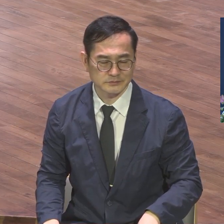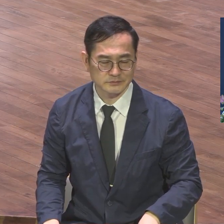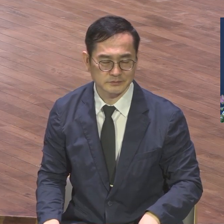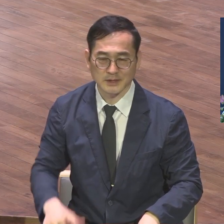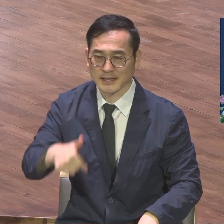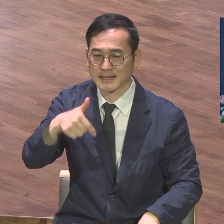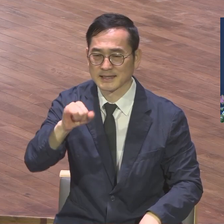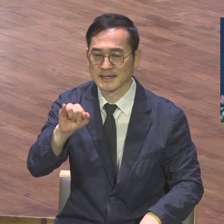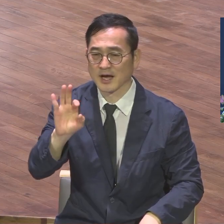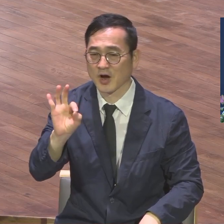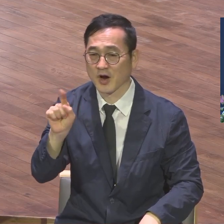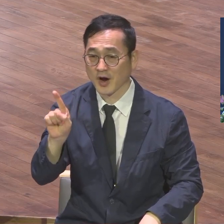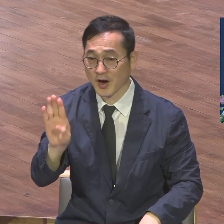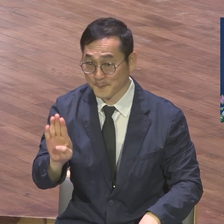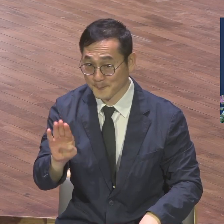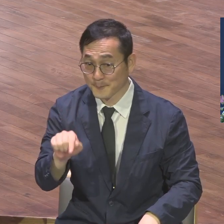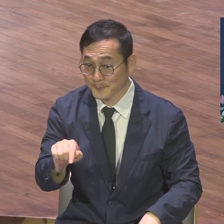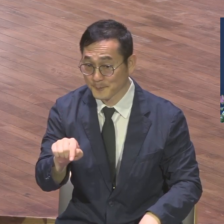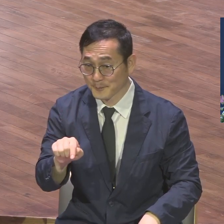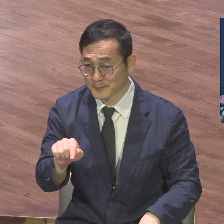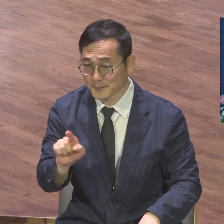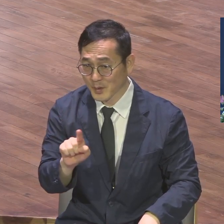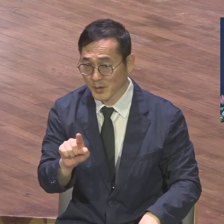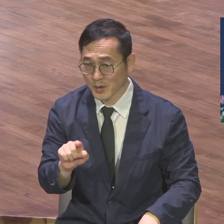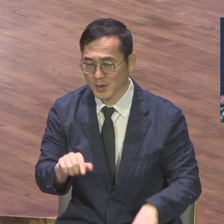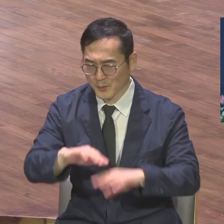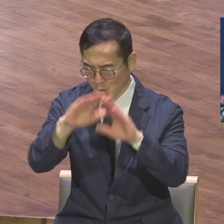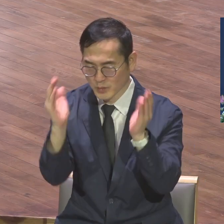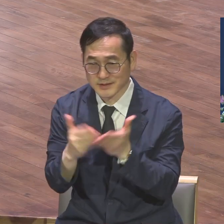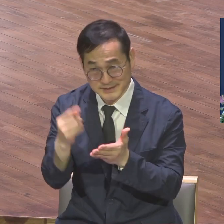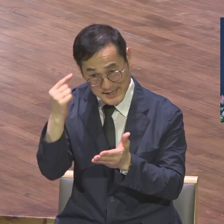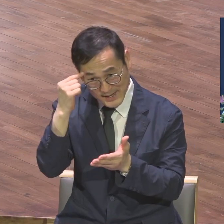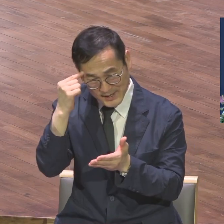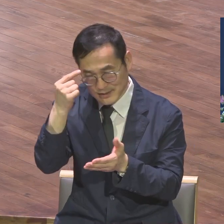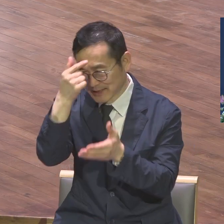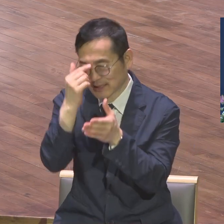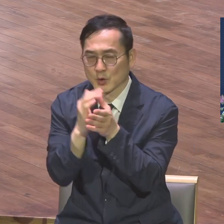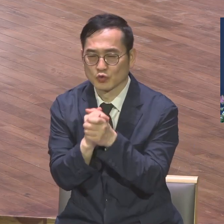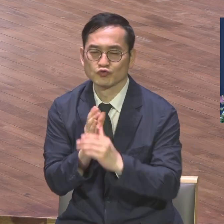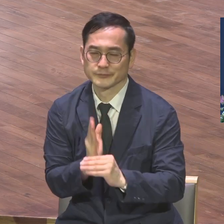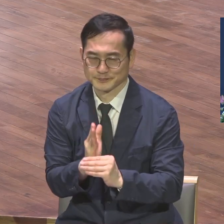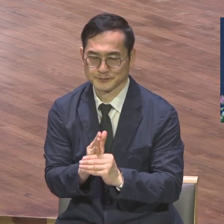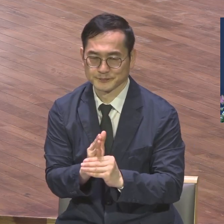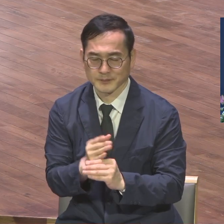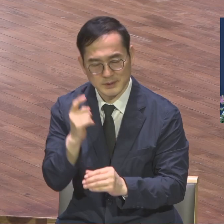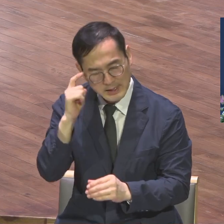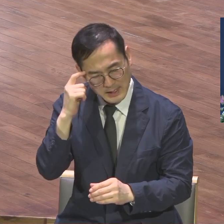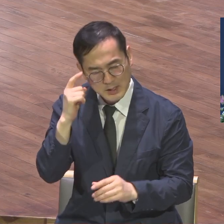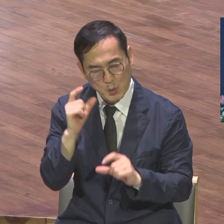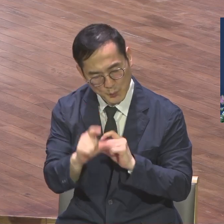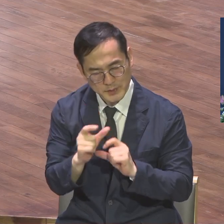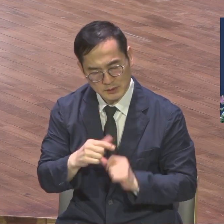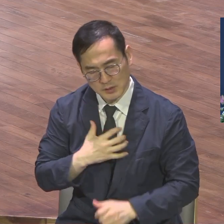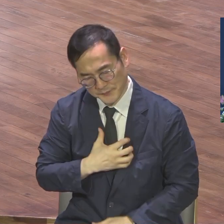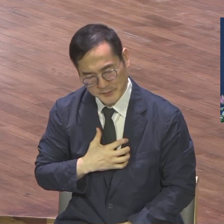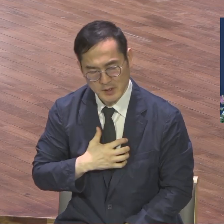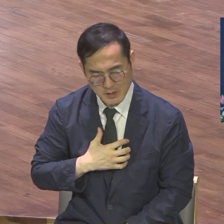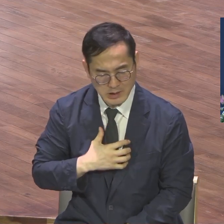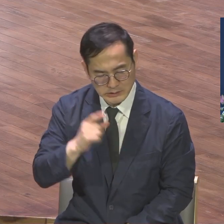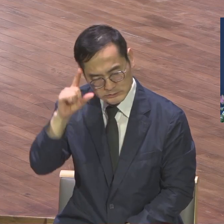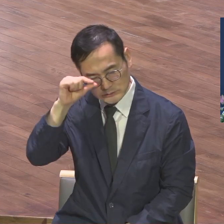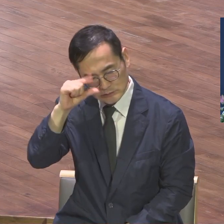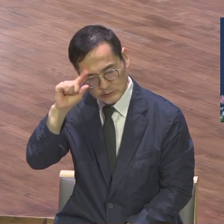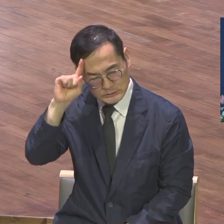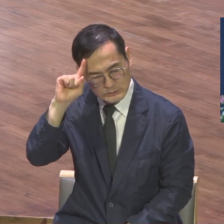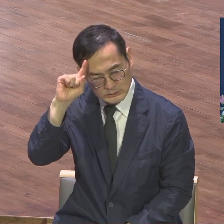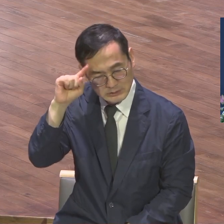말이냐? 모든 생각을 기도로 바꾸라. 고민하고 염려하고 상상하고 꿈꾸는